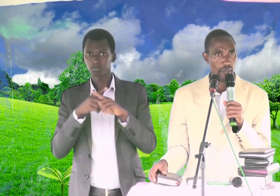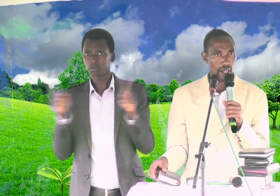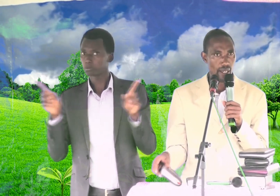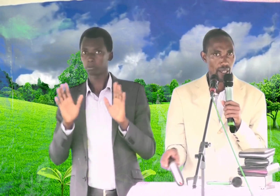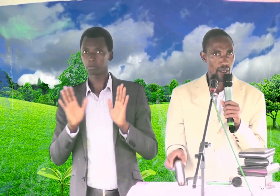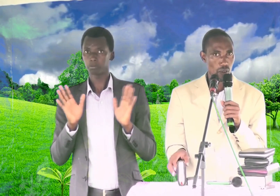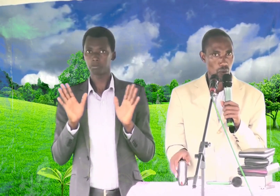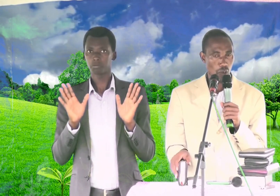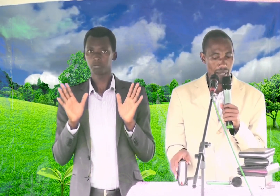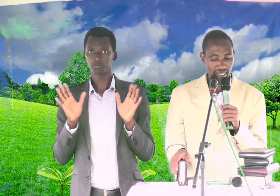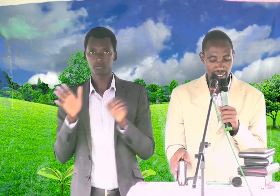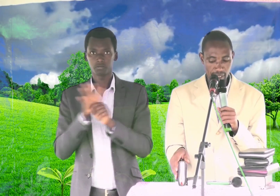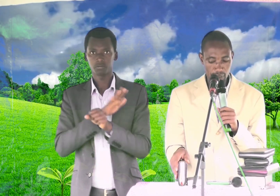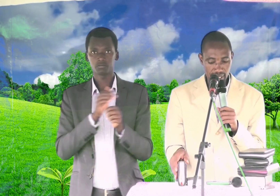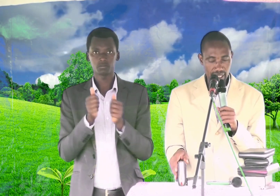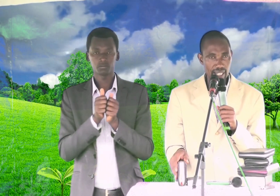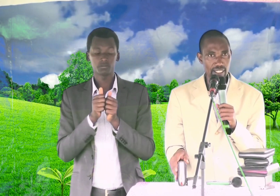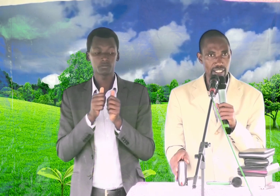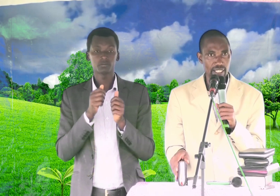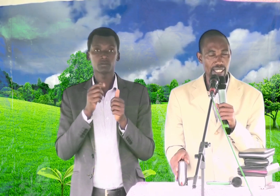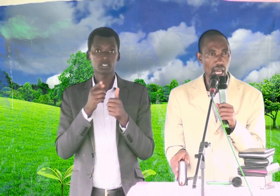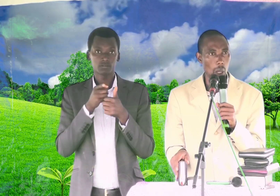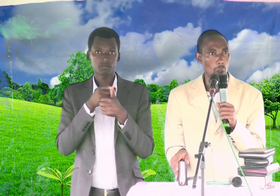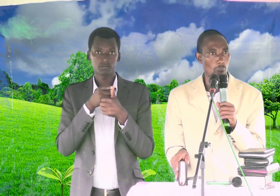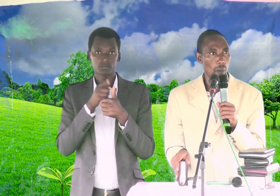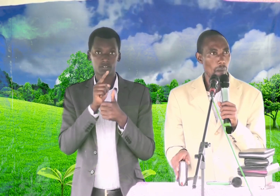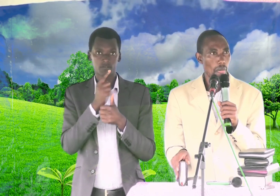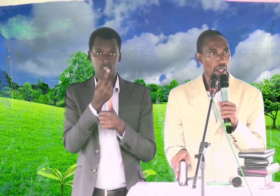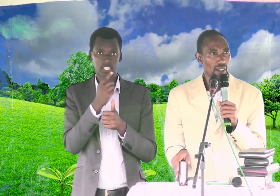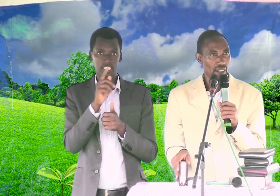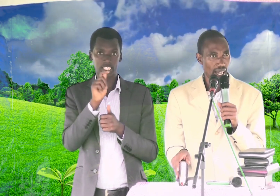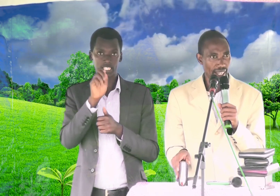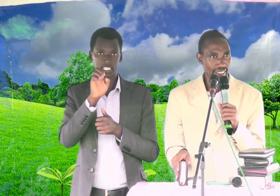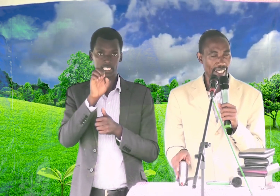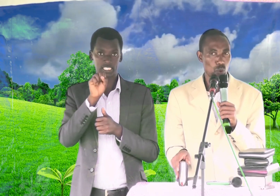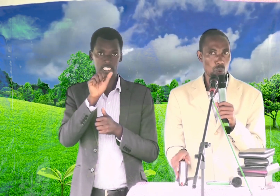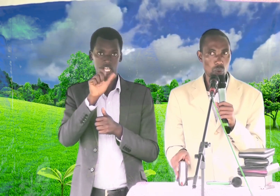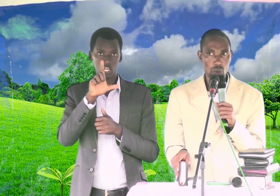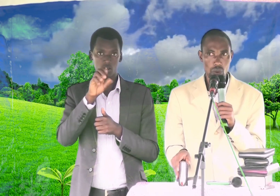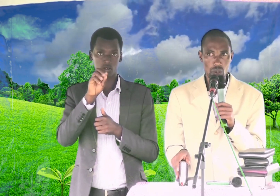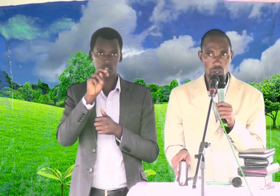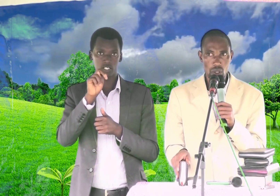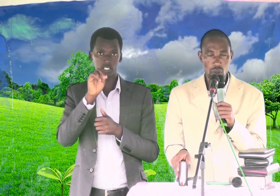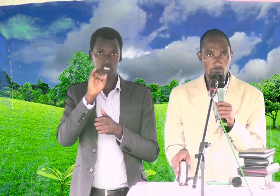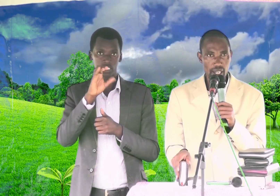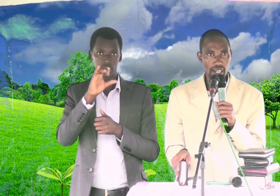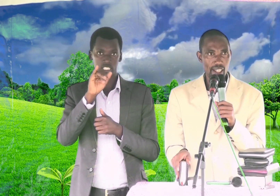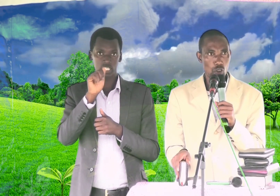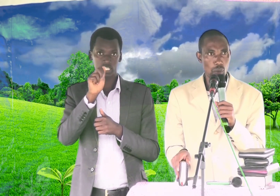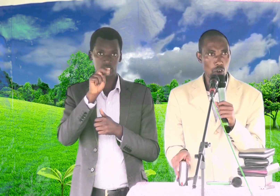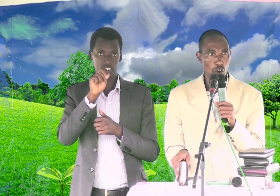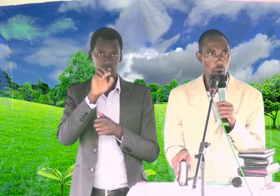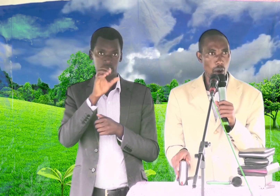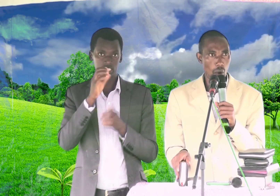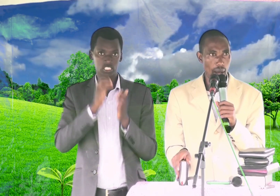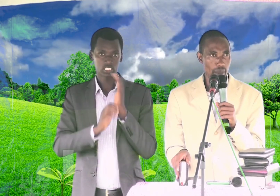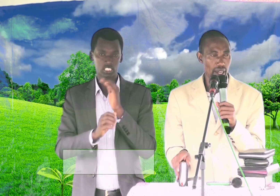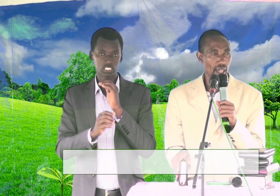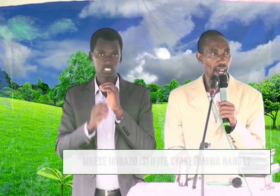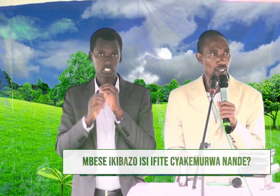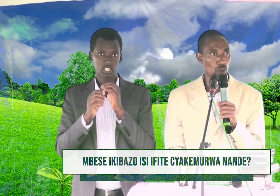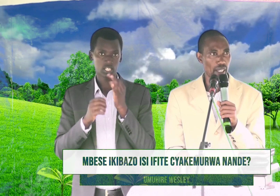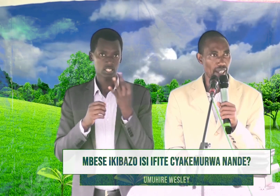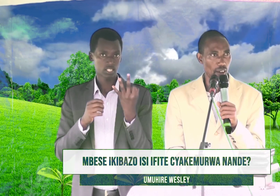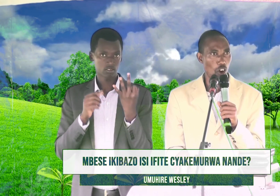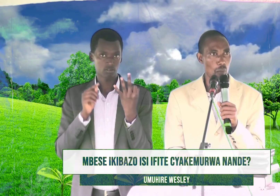cy'urwa mbere rw'Abatesalonike igice cyaho cya gatatu uhereye ku murongo waho wa